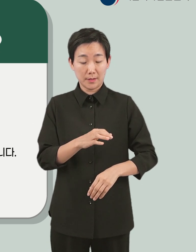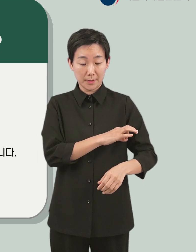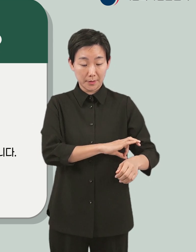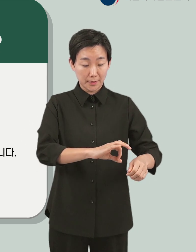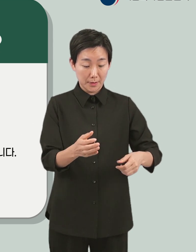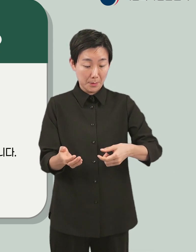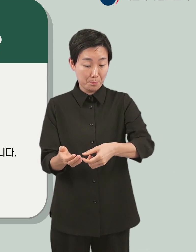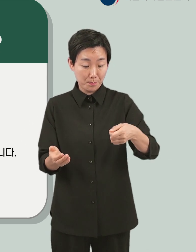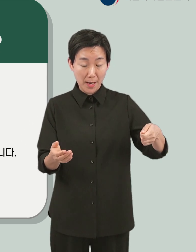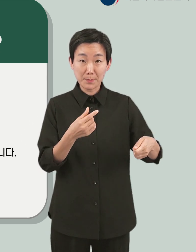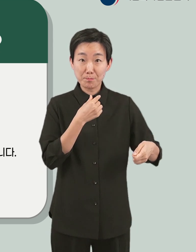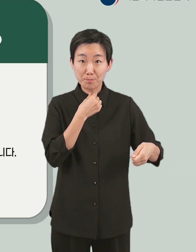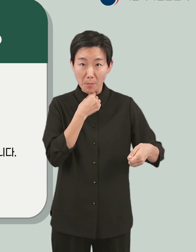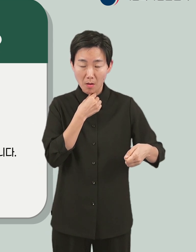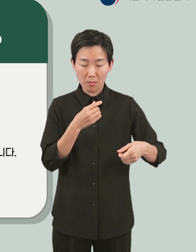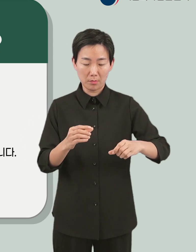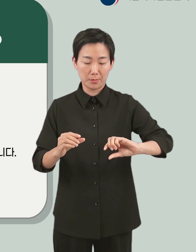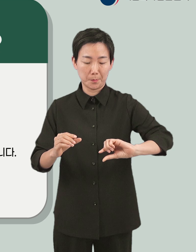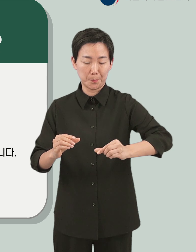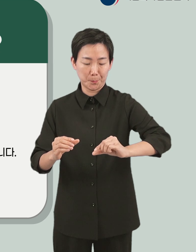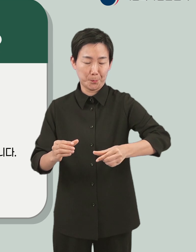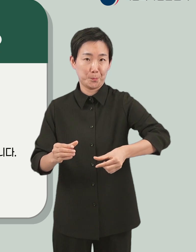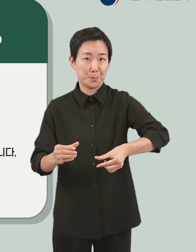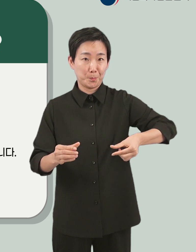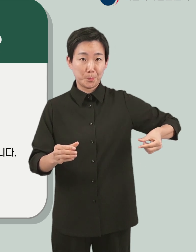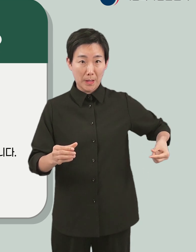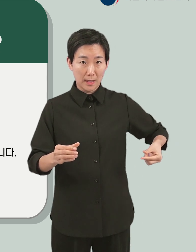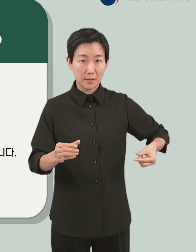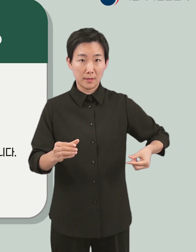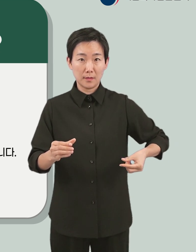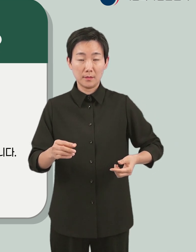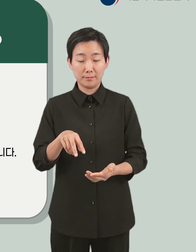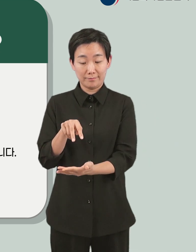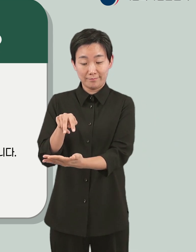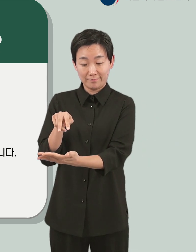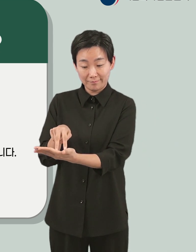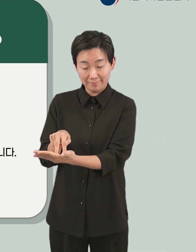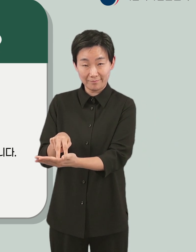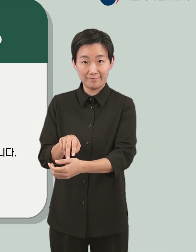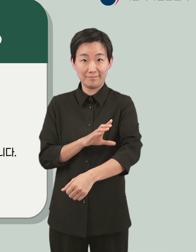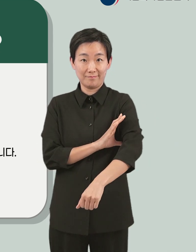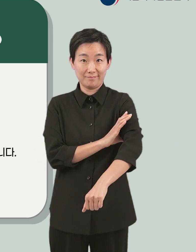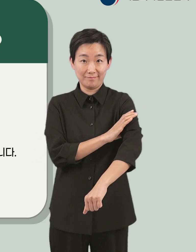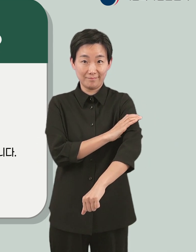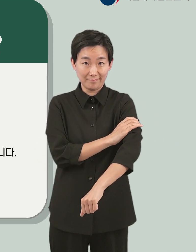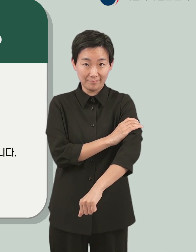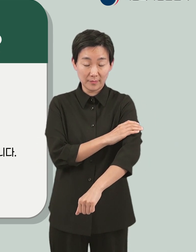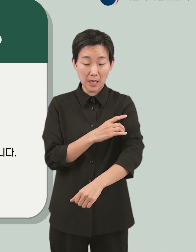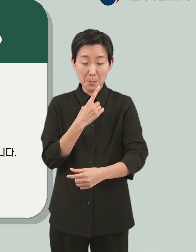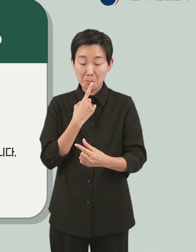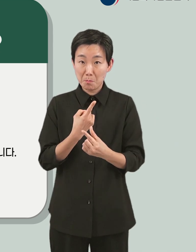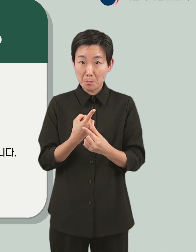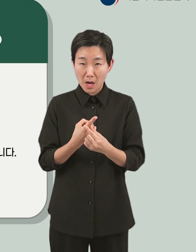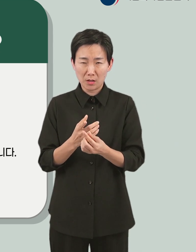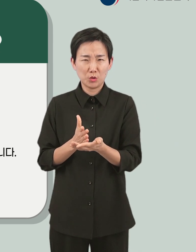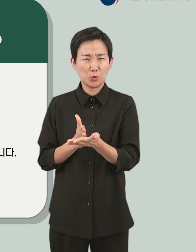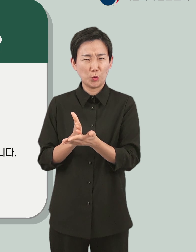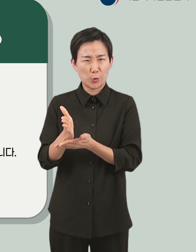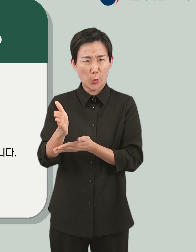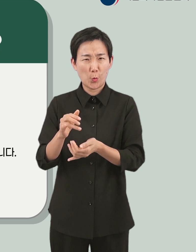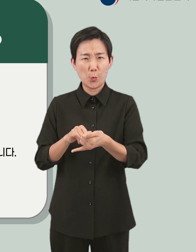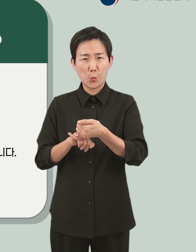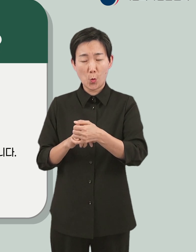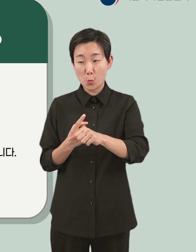않습니다. 에어플러그를 뺄 때는 플러그를 잡고 분리합니다. 전용 어댑터, 커프, 배터리만